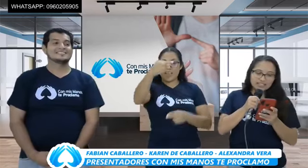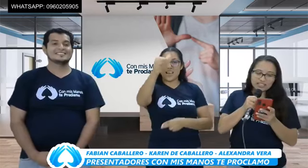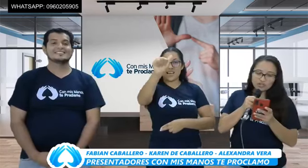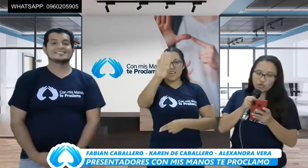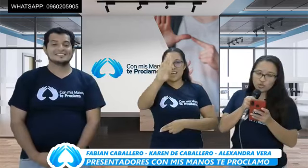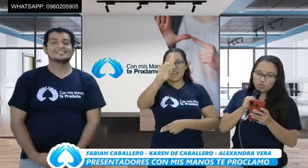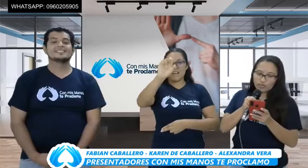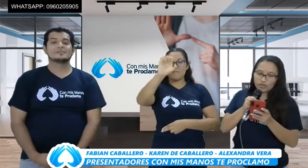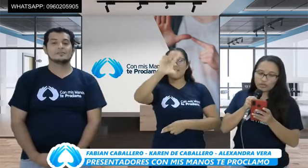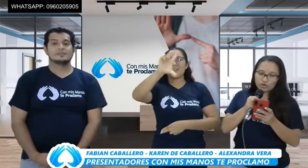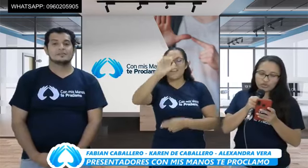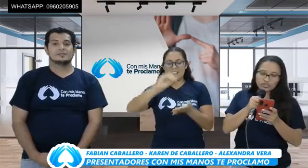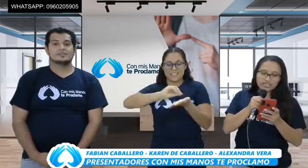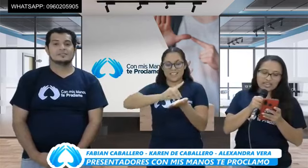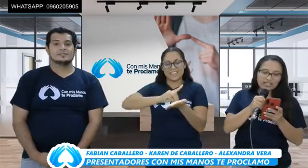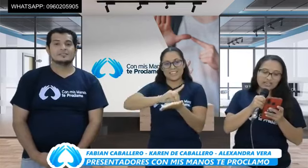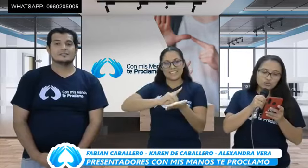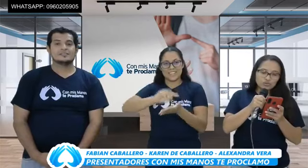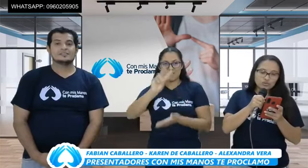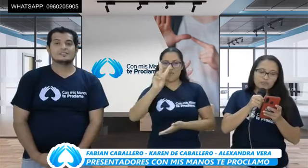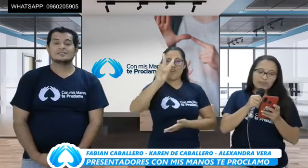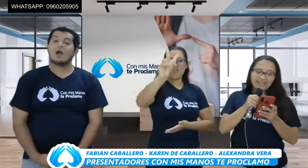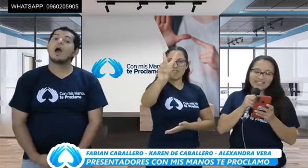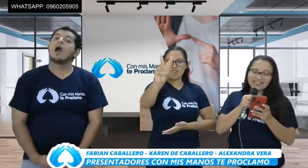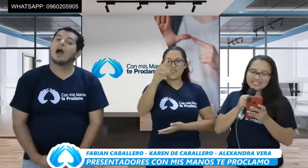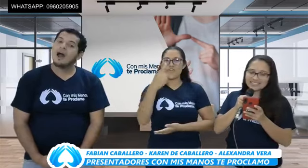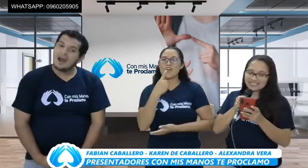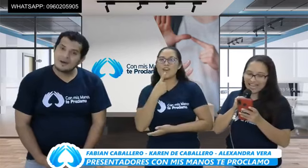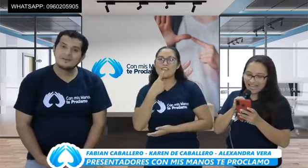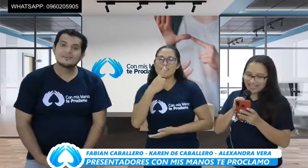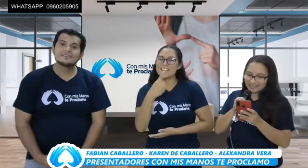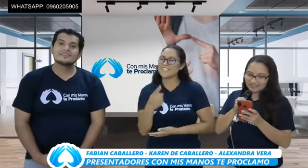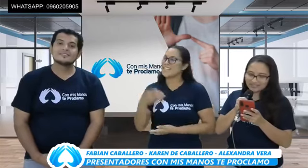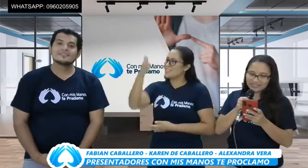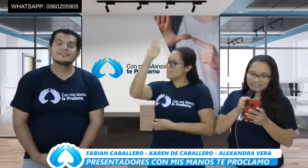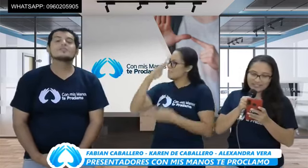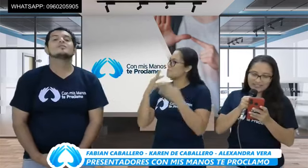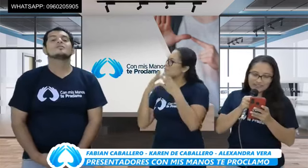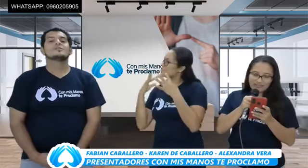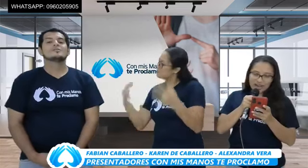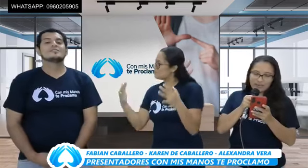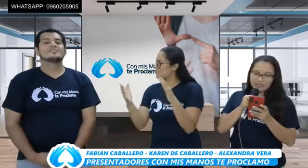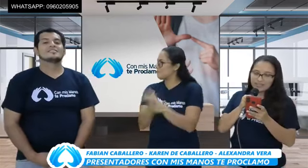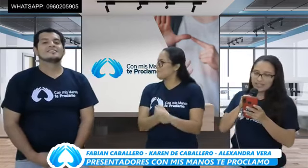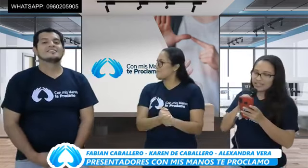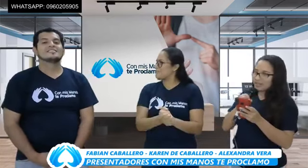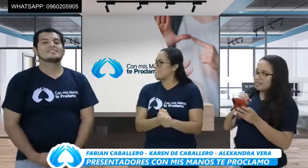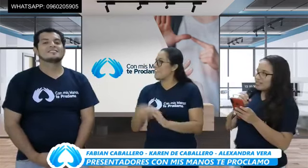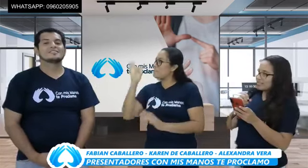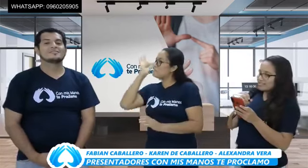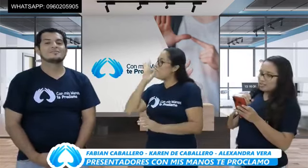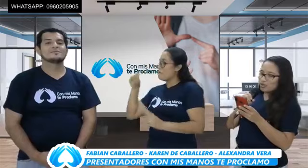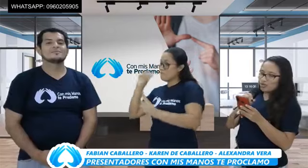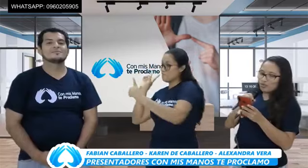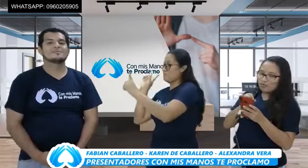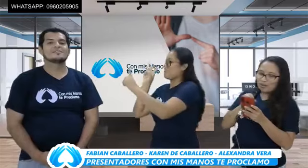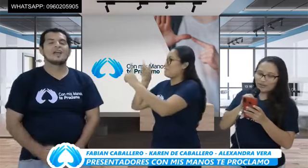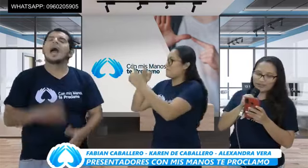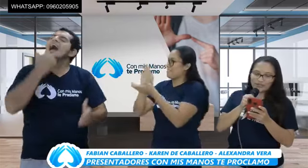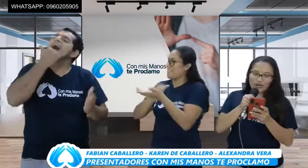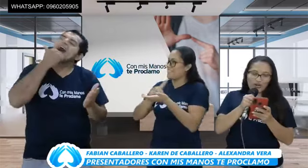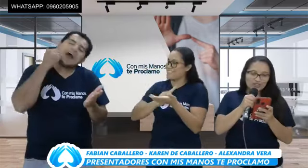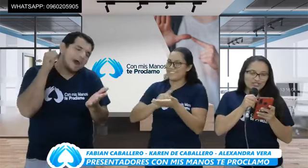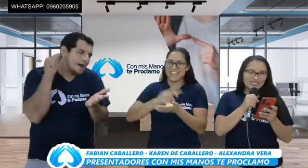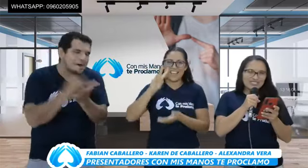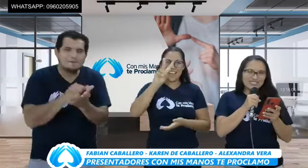del distrito número 2 y Ian Jesús Pedestal. Fabi, mira que te miran del distrito